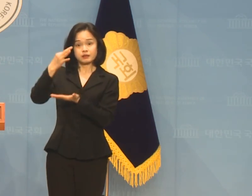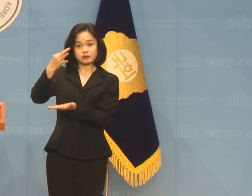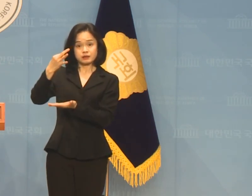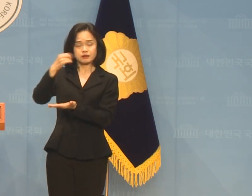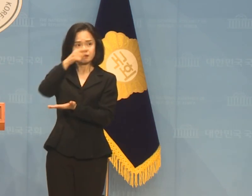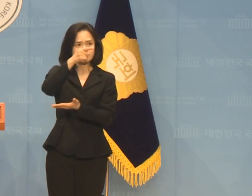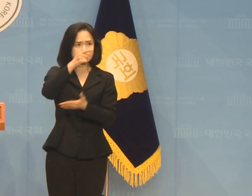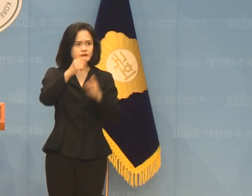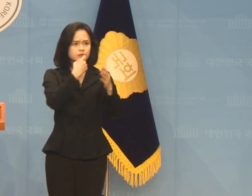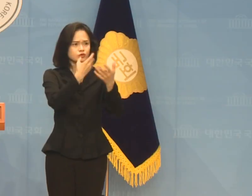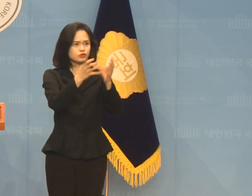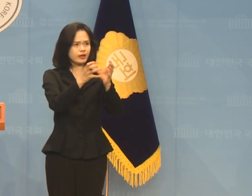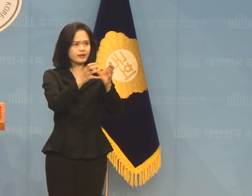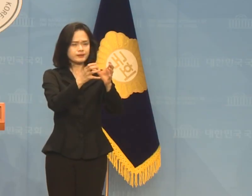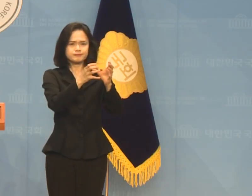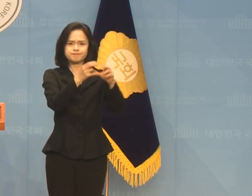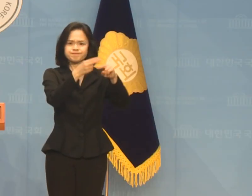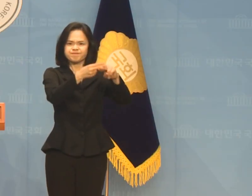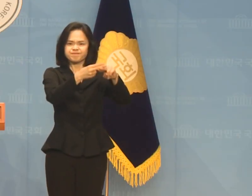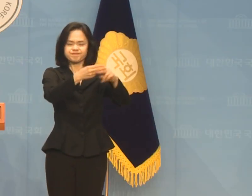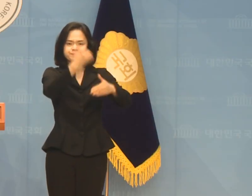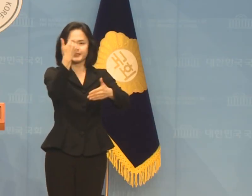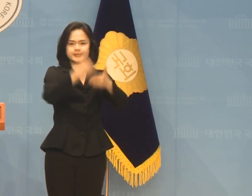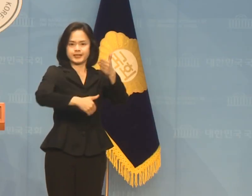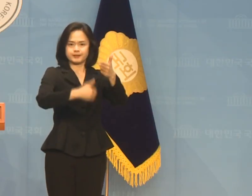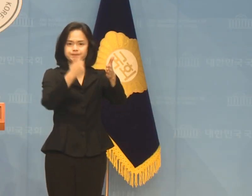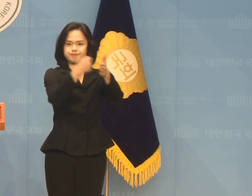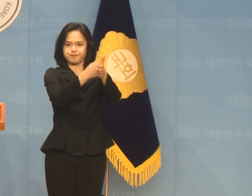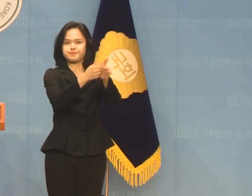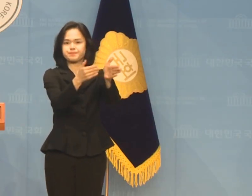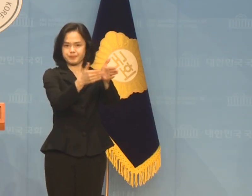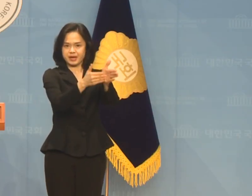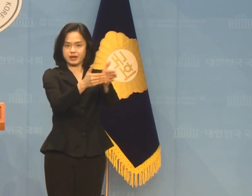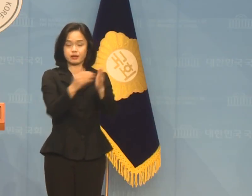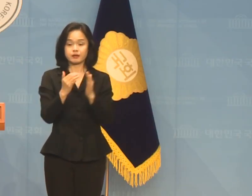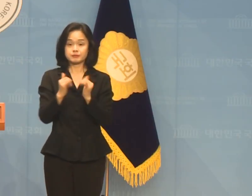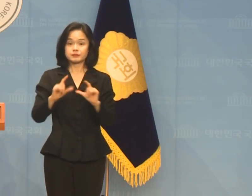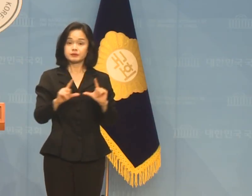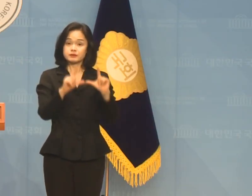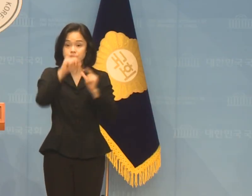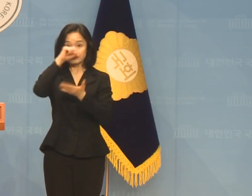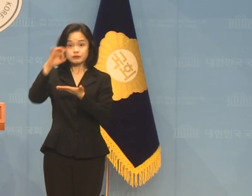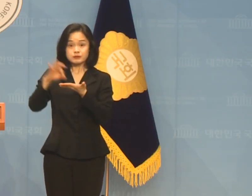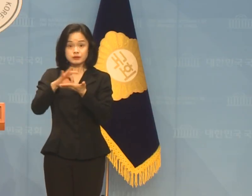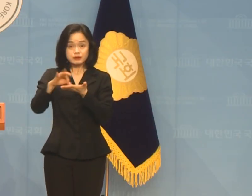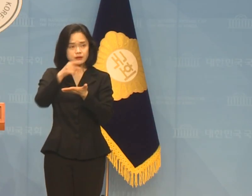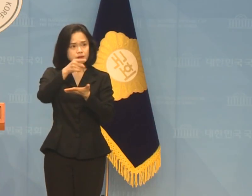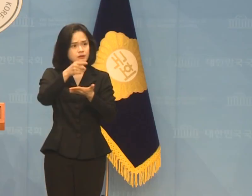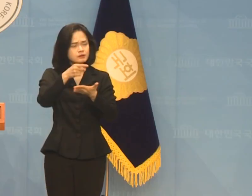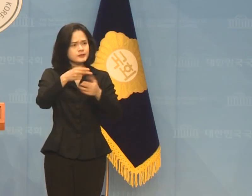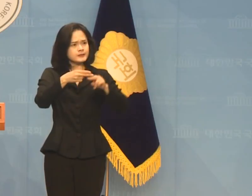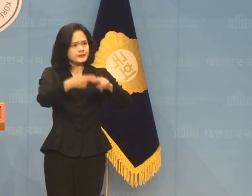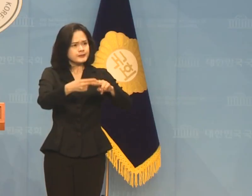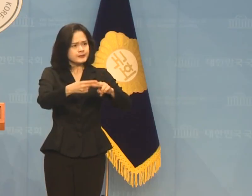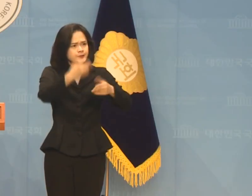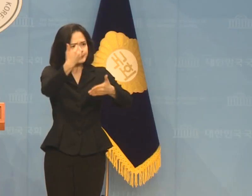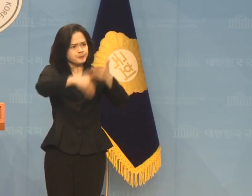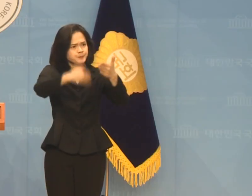삭감했습니다. 각종 민생 지원 예산도 예외 없이 무차별적으로 삭감하는